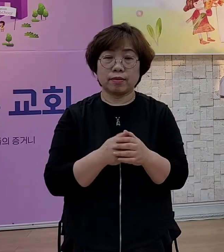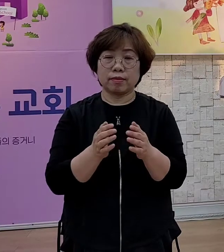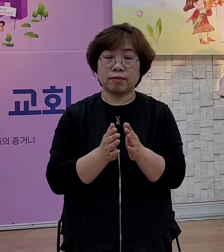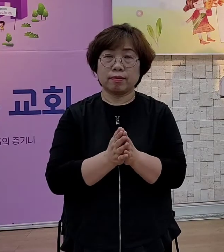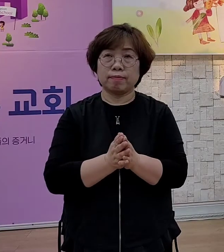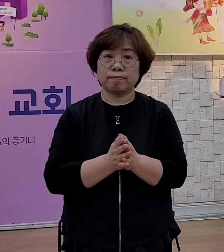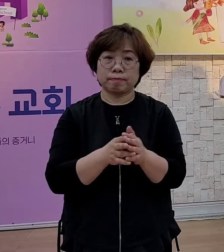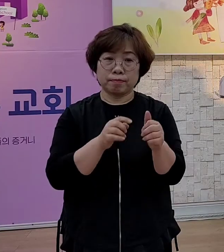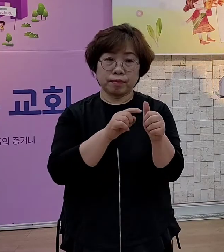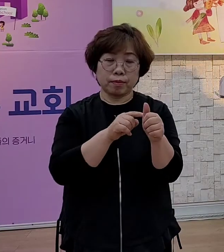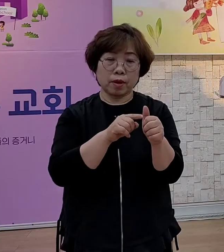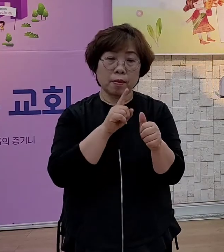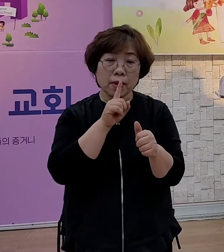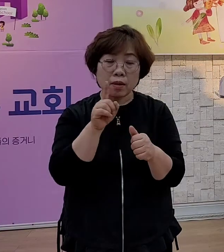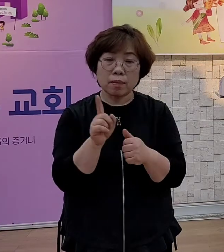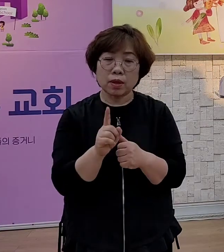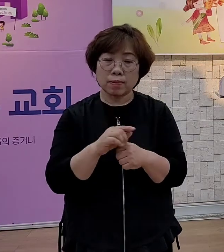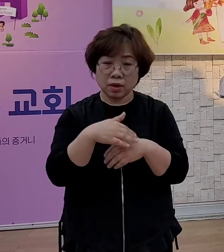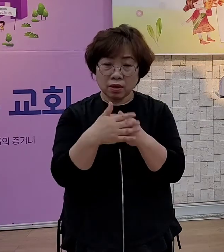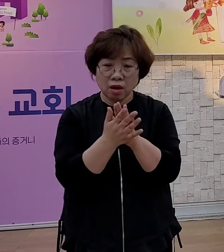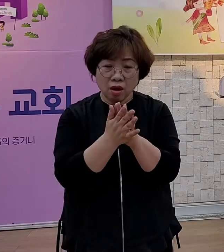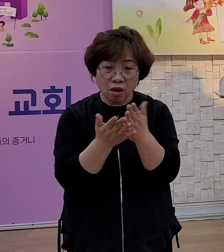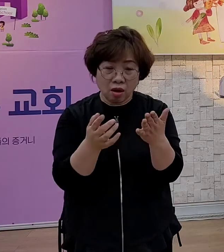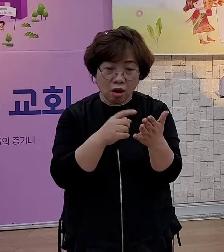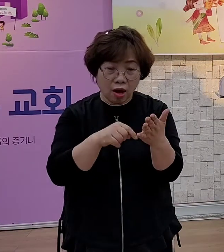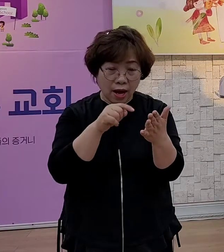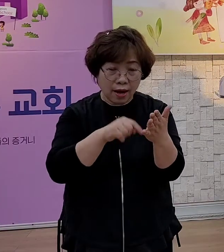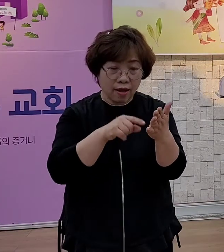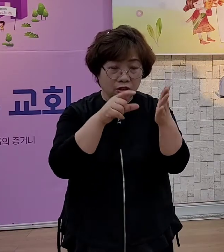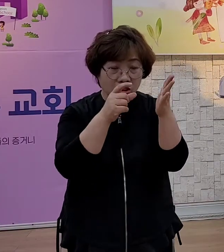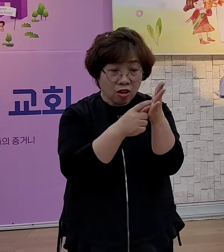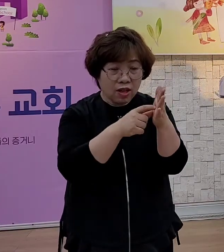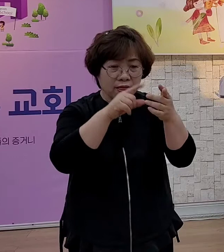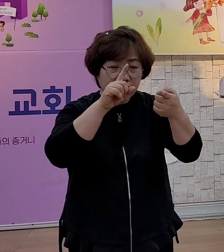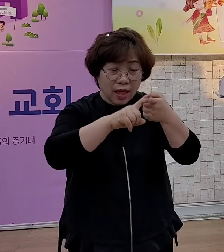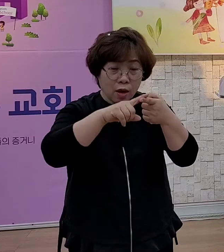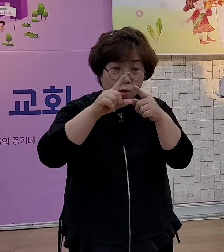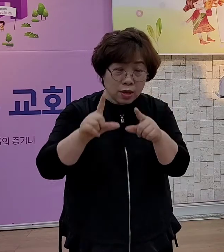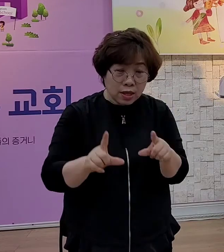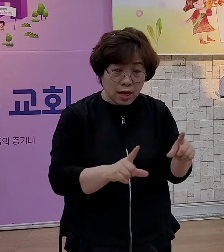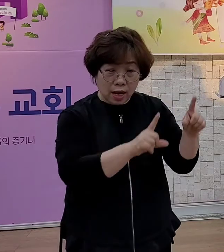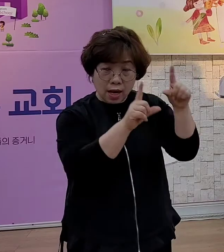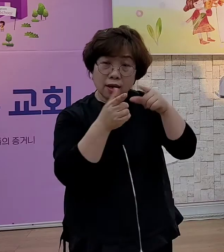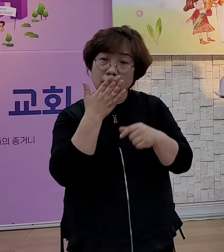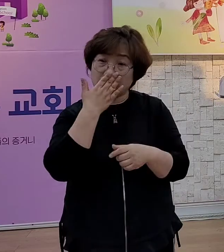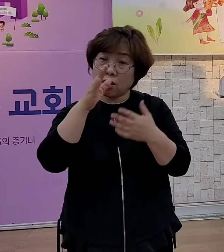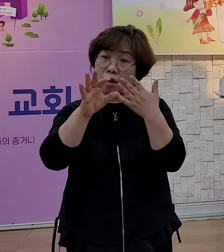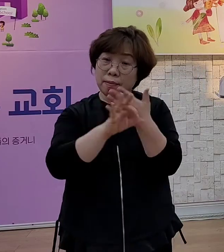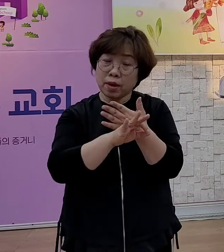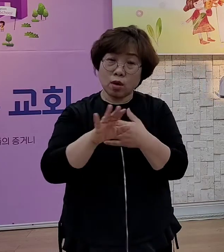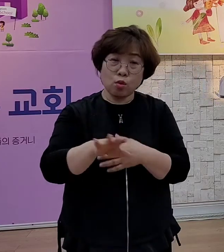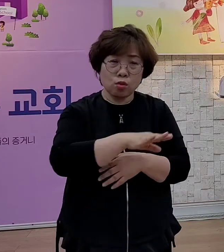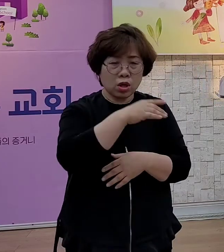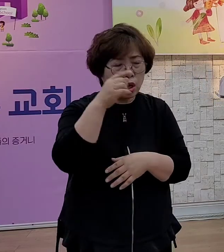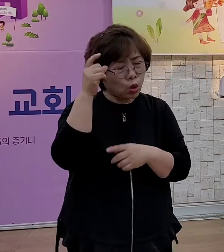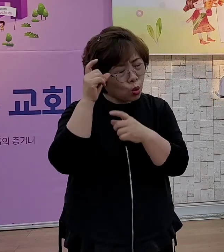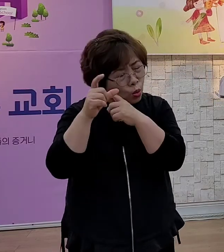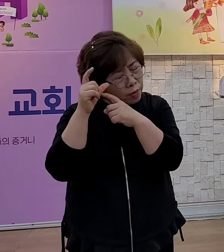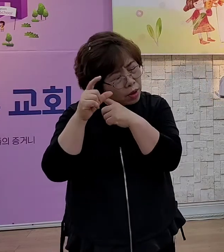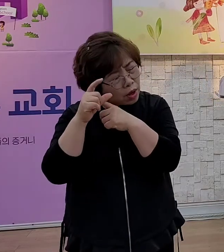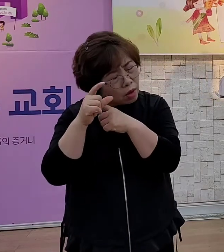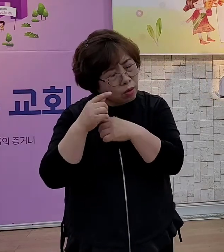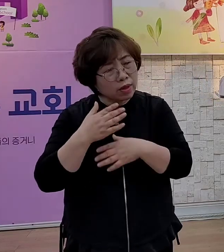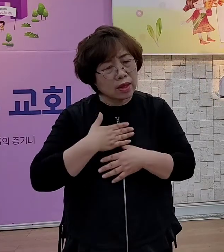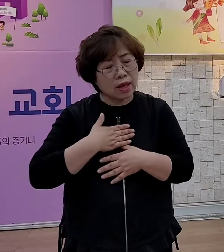대로 우리가 살아갈 수만 있다면, 이대로 살 수만 있다면 우리가 지금 고민하고 겪고 있는 내